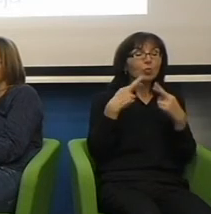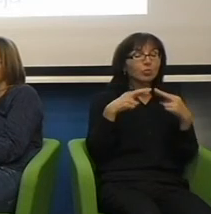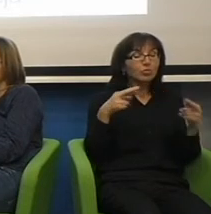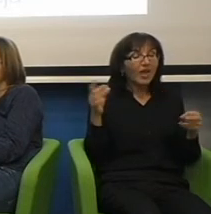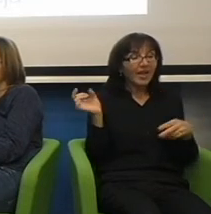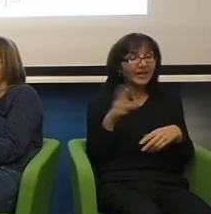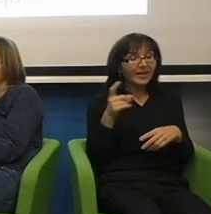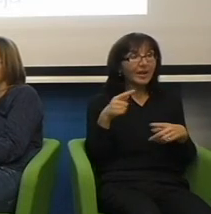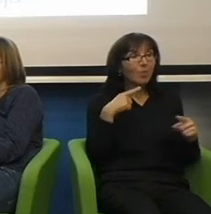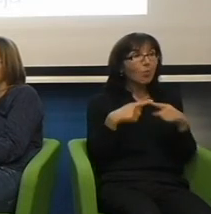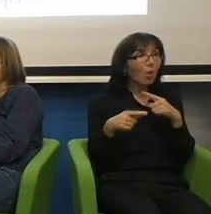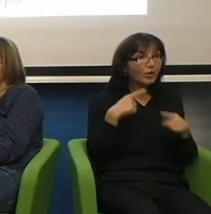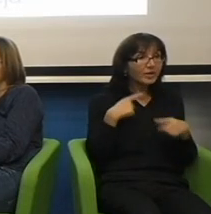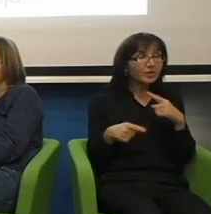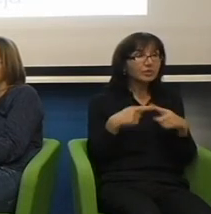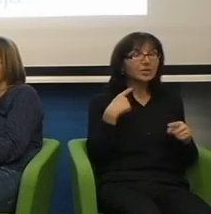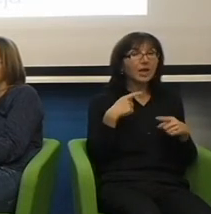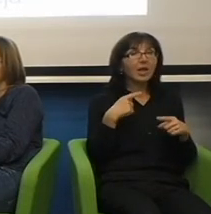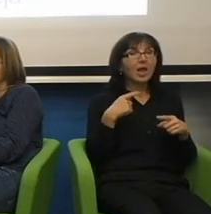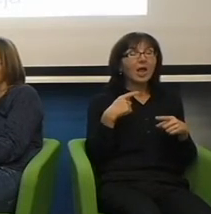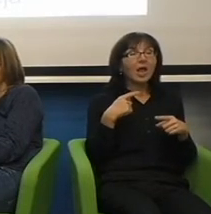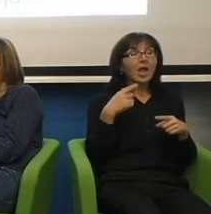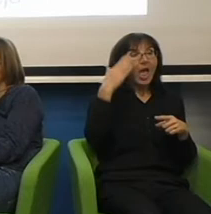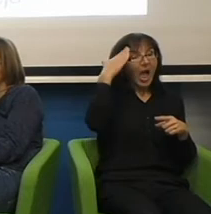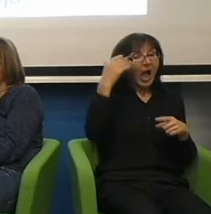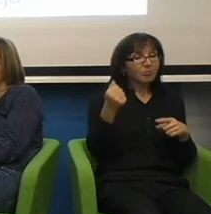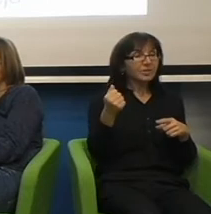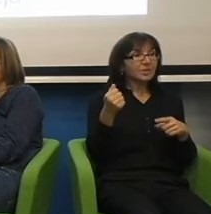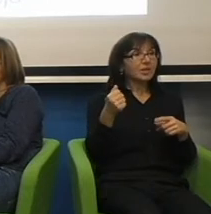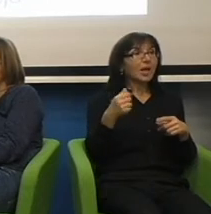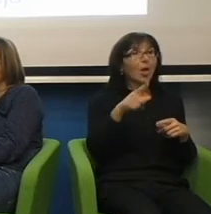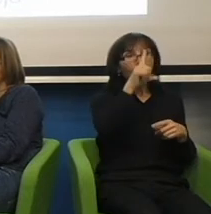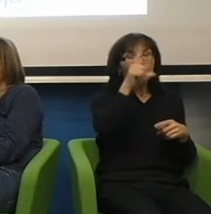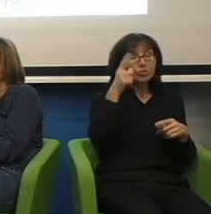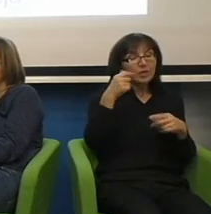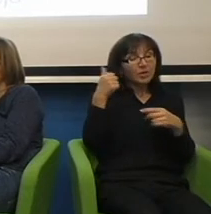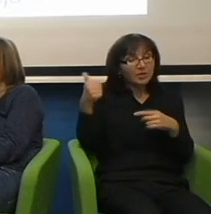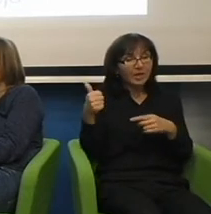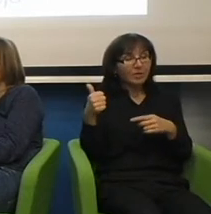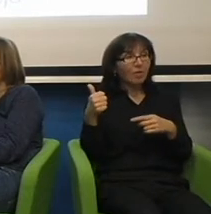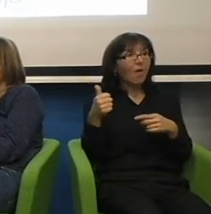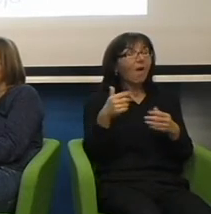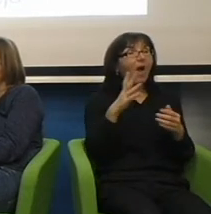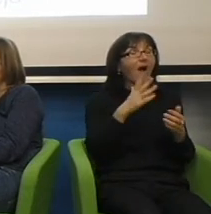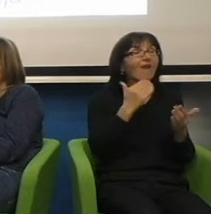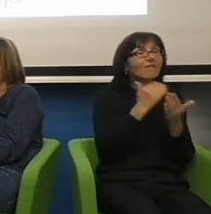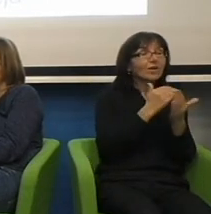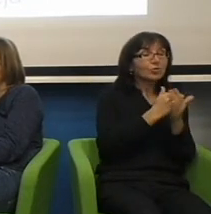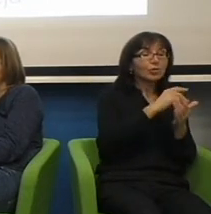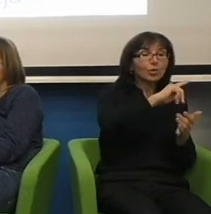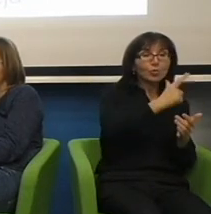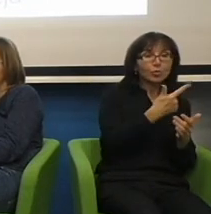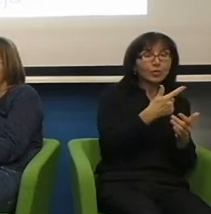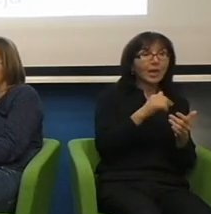my często zapominamy, że ambicje ludzkie to jest jedno, warunki to jest drugie, ale to, w jaki sposób oni byli